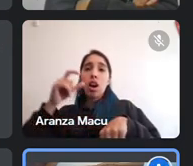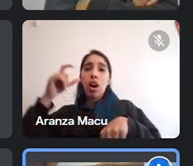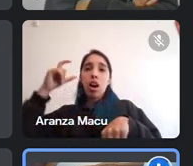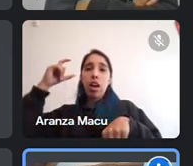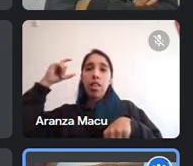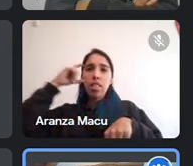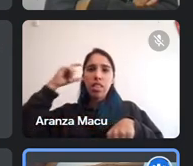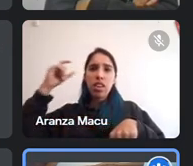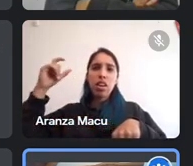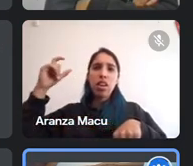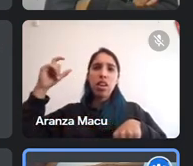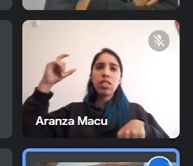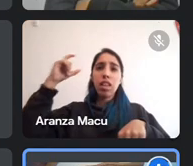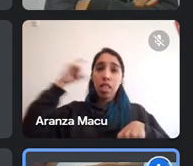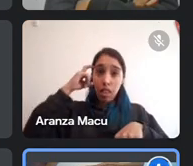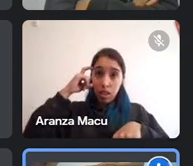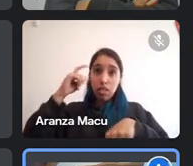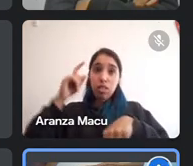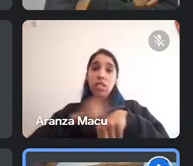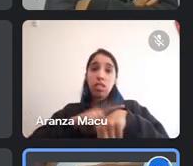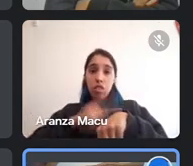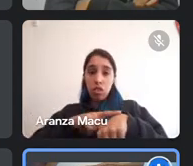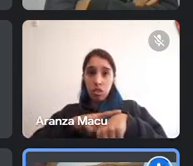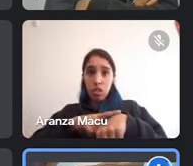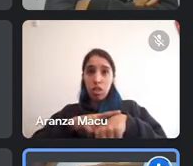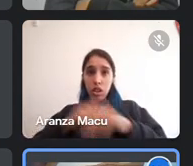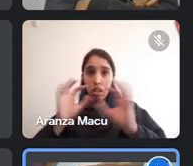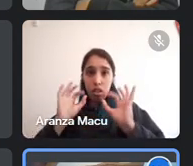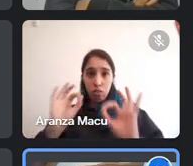les pregunto cómo están y empezamos a corregir, ¿sí?